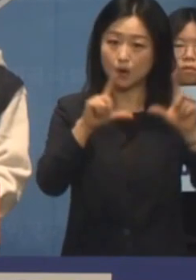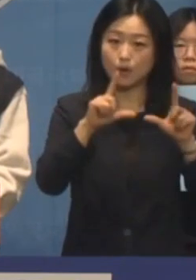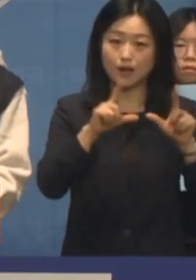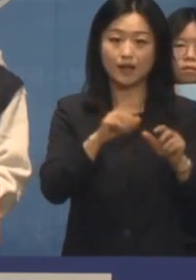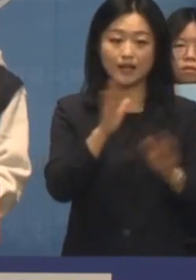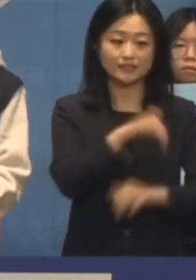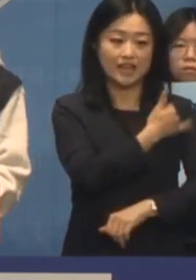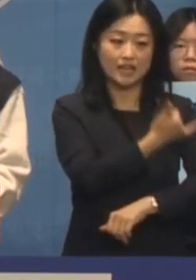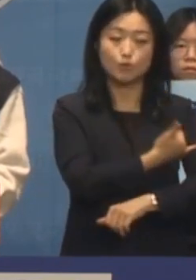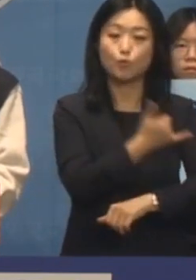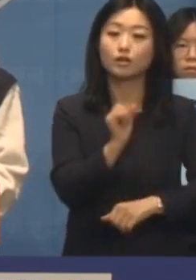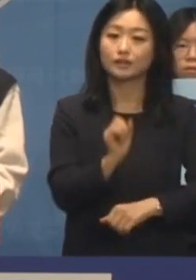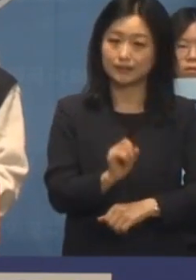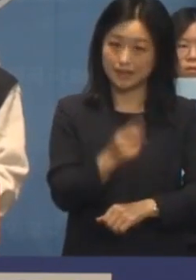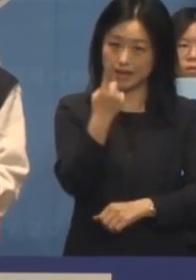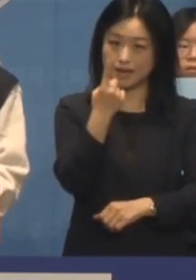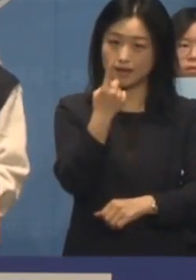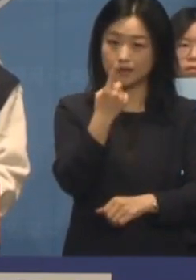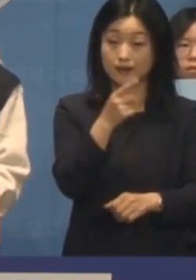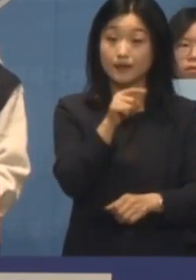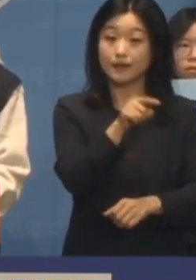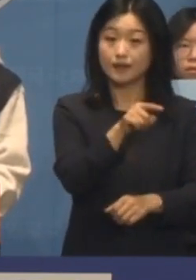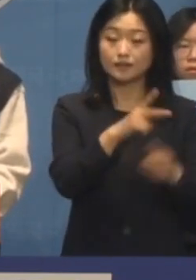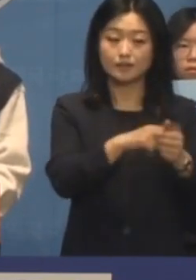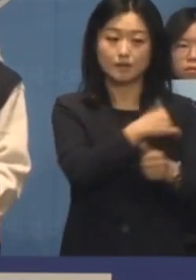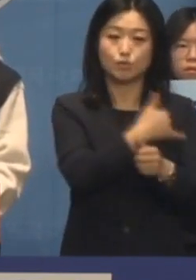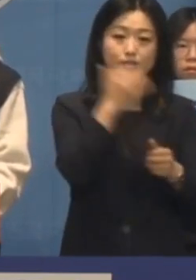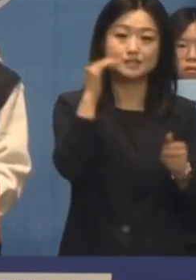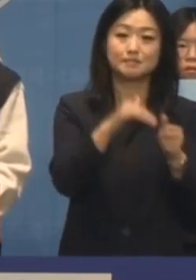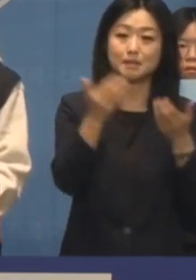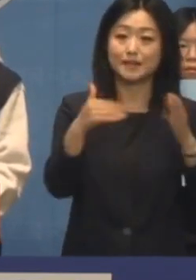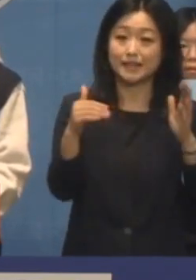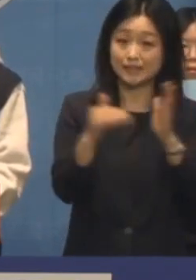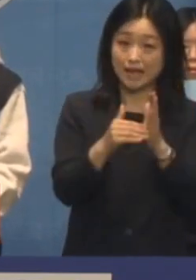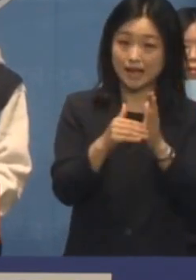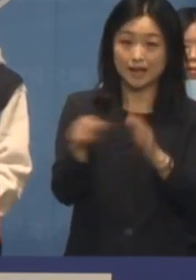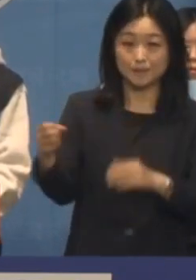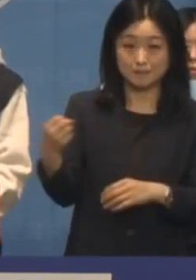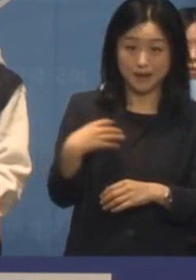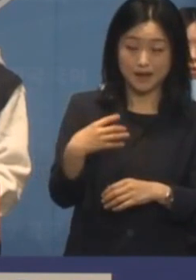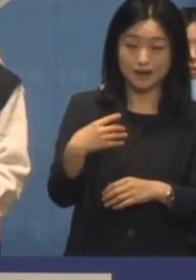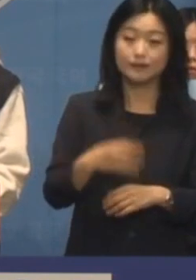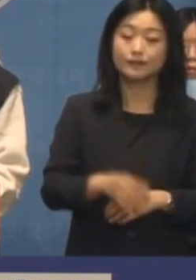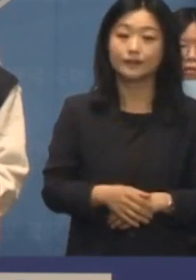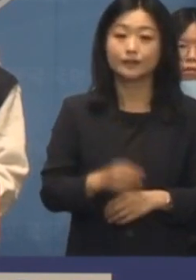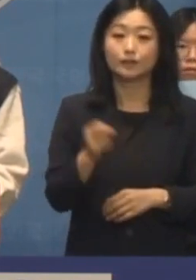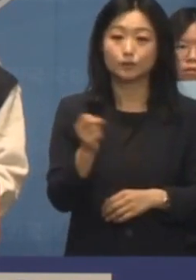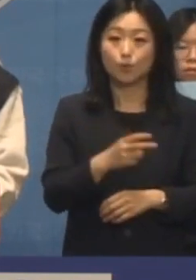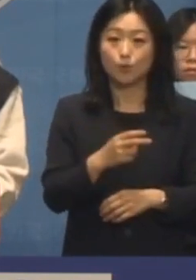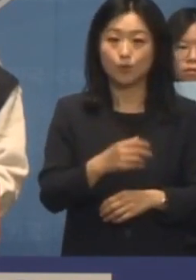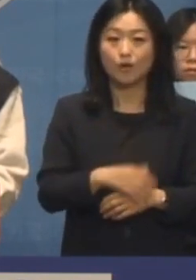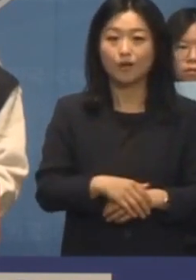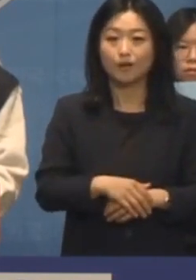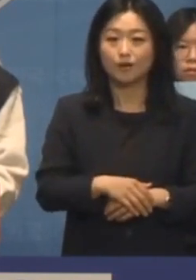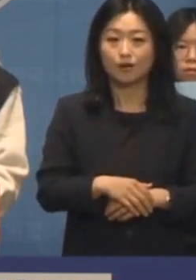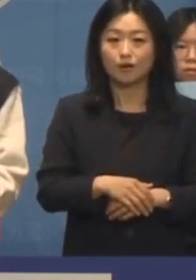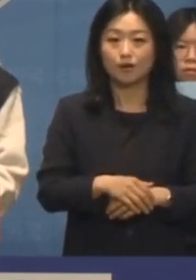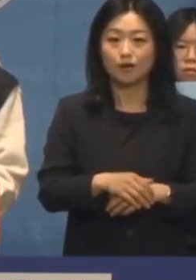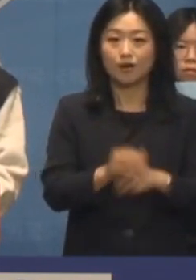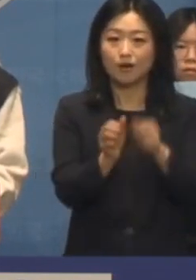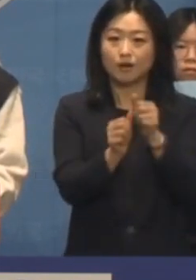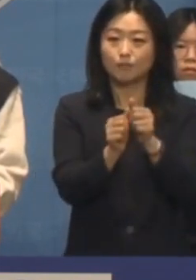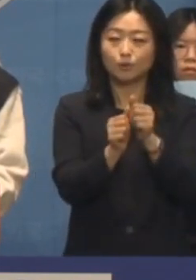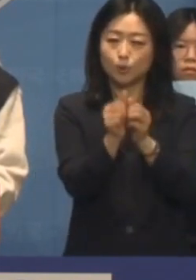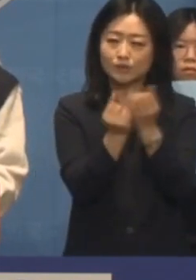지나치게 강조되었기 때문이라고 주장하고 보수단체들은 기존의 학생인권 조례가 동성애를 조장한다는 반인권적인 주장을